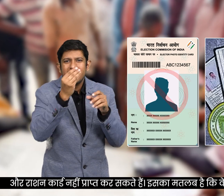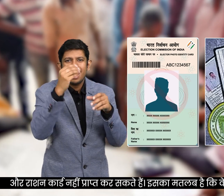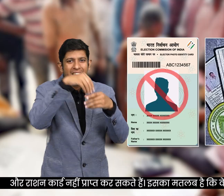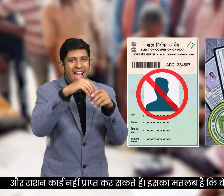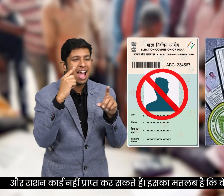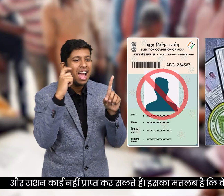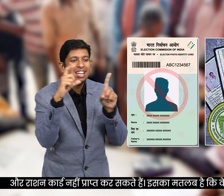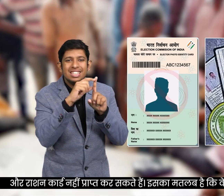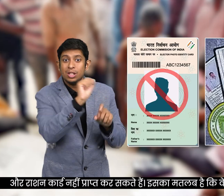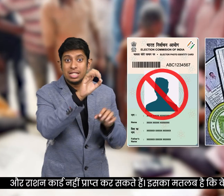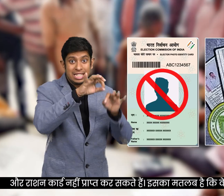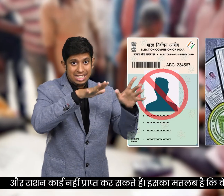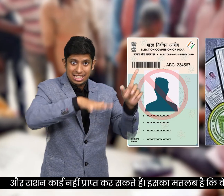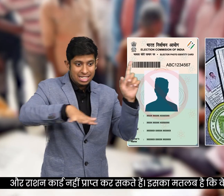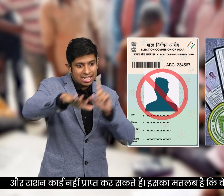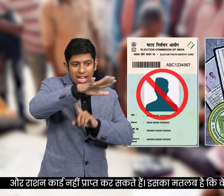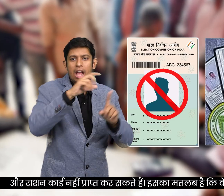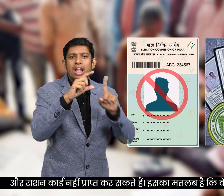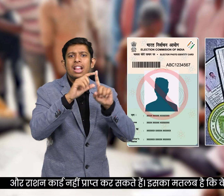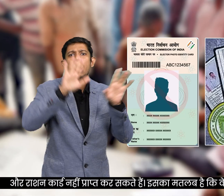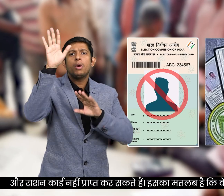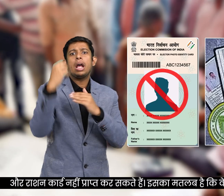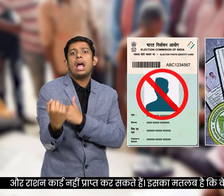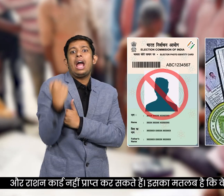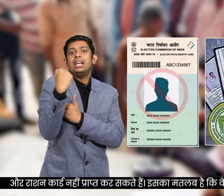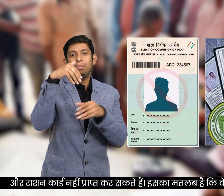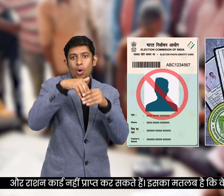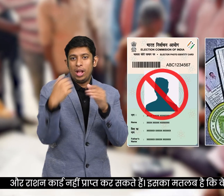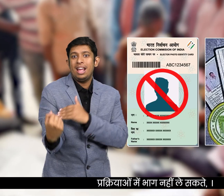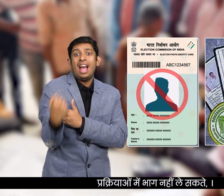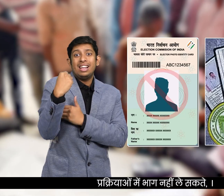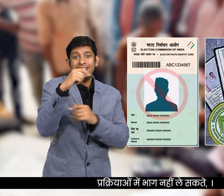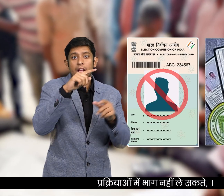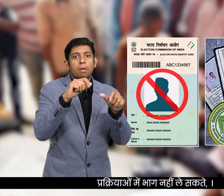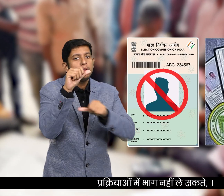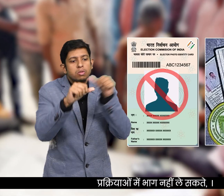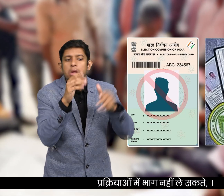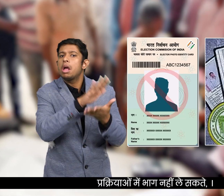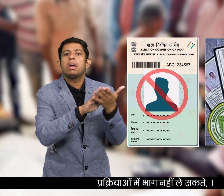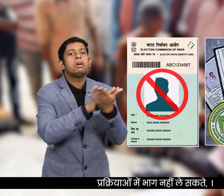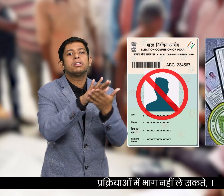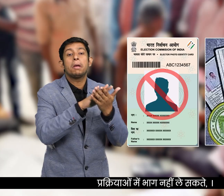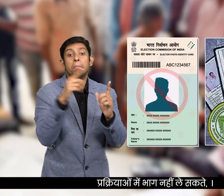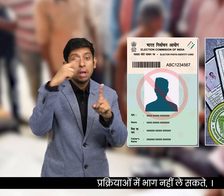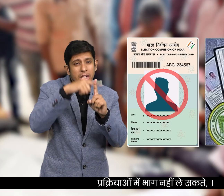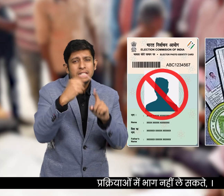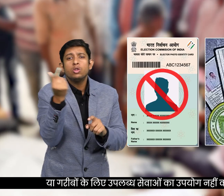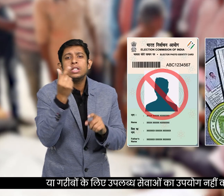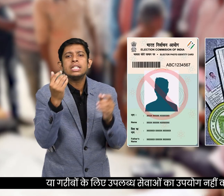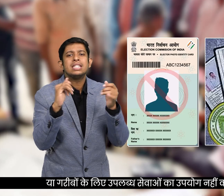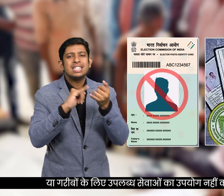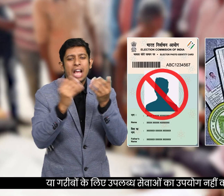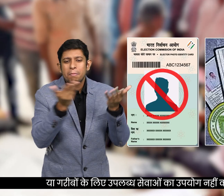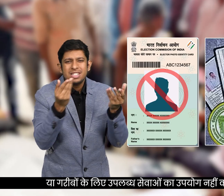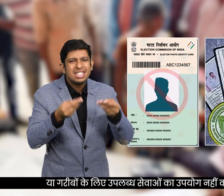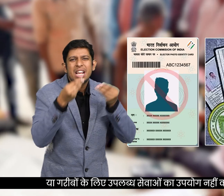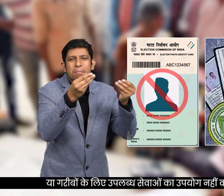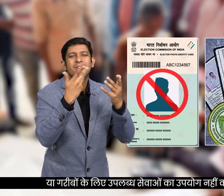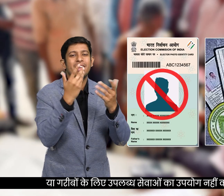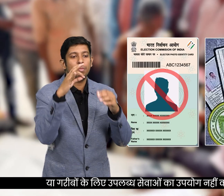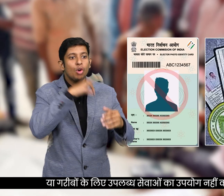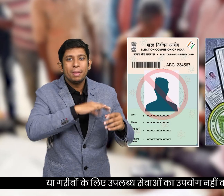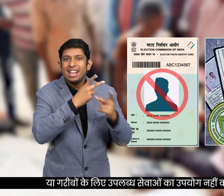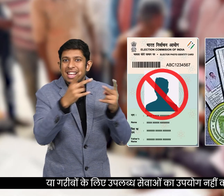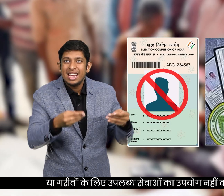इसका मतलब है कि वे शहर की लोकतांत्रिक प्रक्रियाओं में भाग नहीं ले सकते या गरीबों के